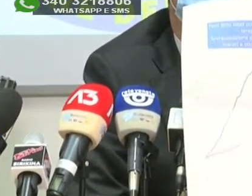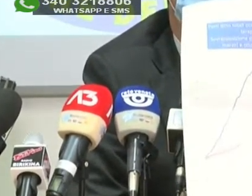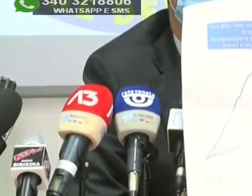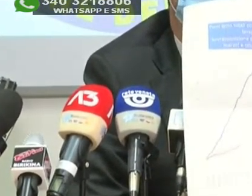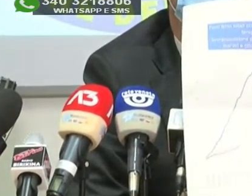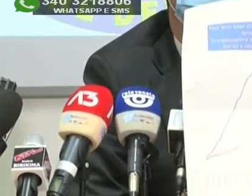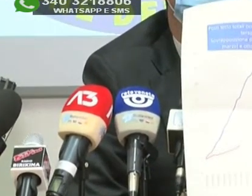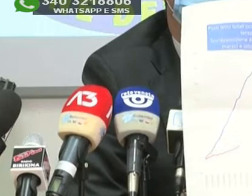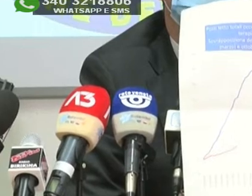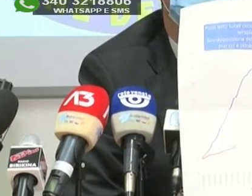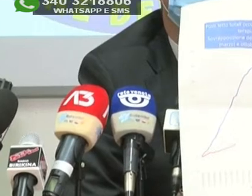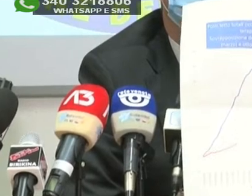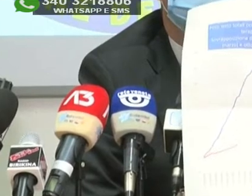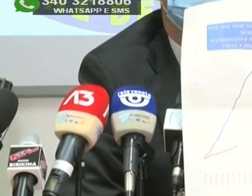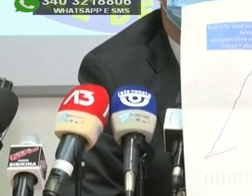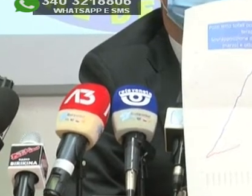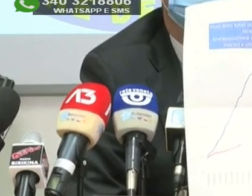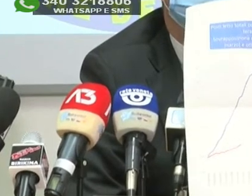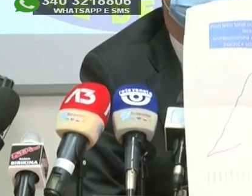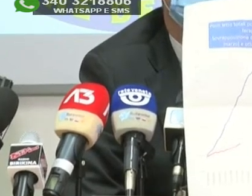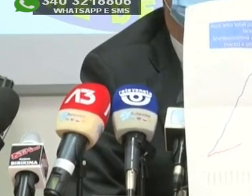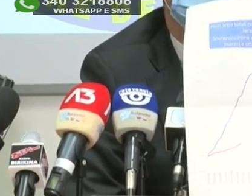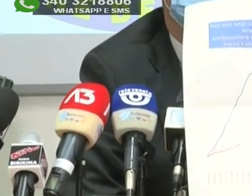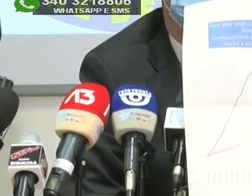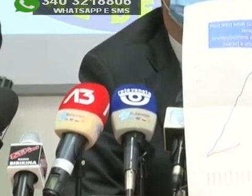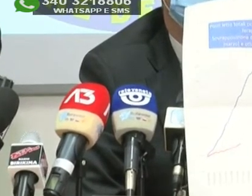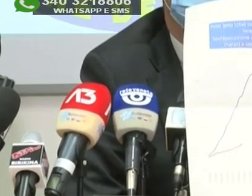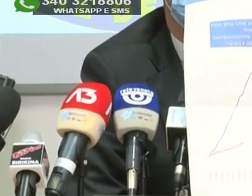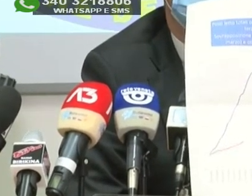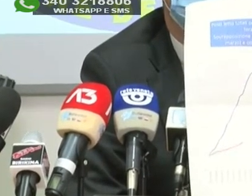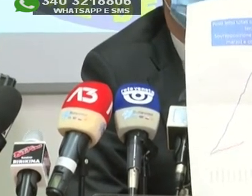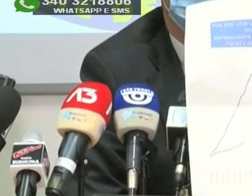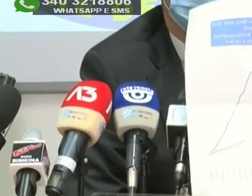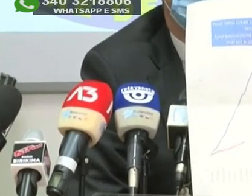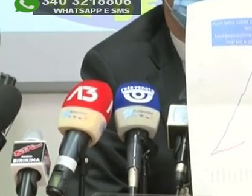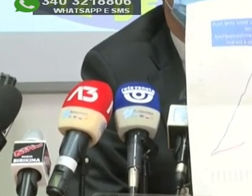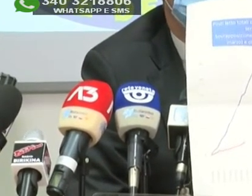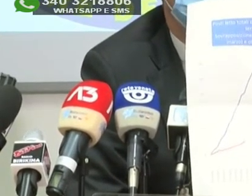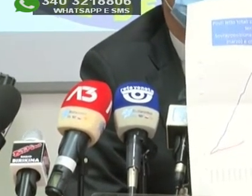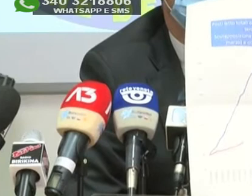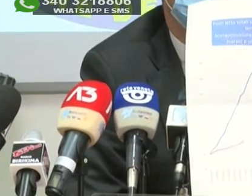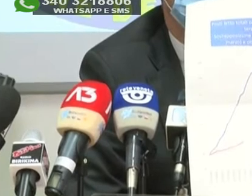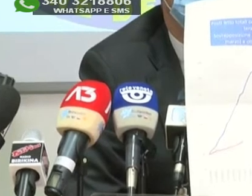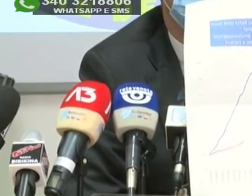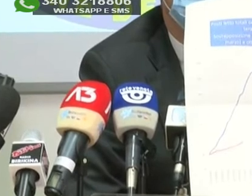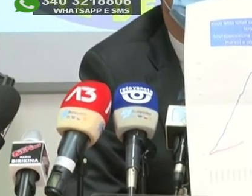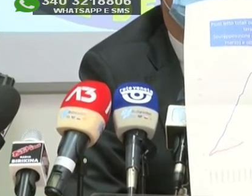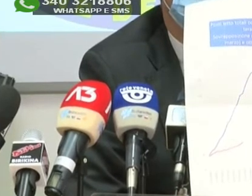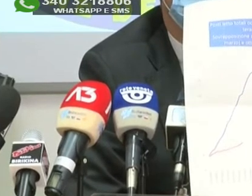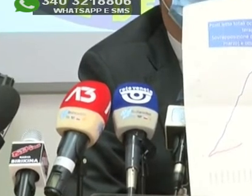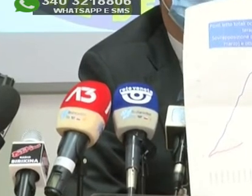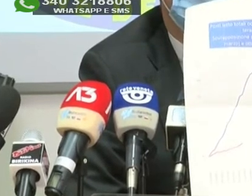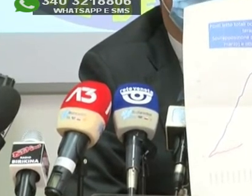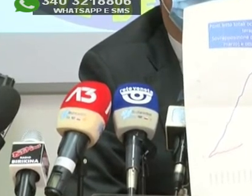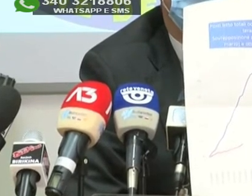facendo il punto zero nel giorno in cui avevamo 50 persone ricoverate in terapia intensiva, si vede che l'andamento, la